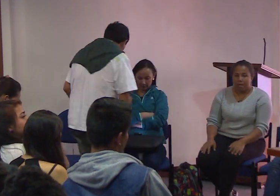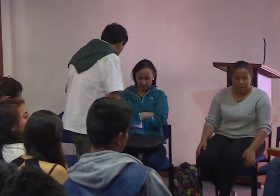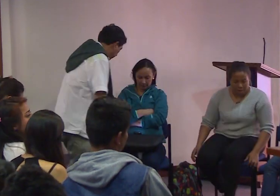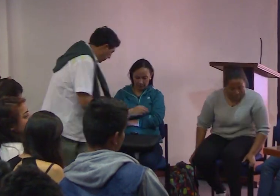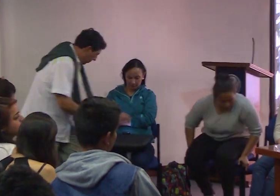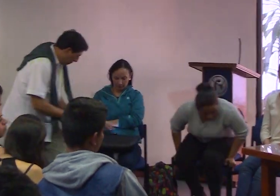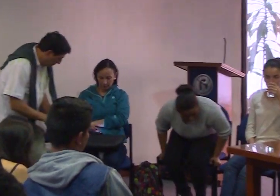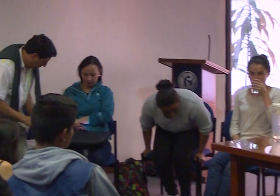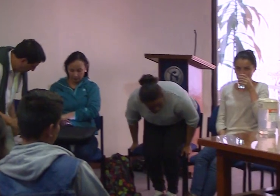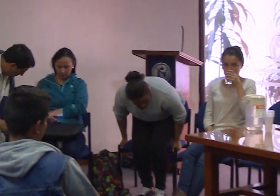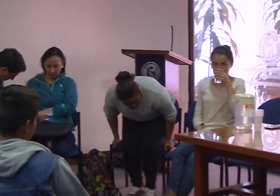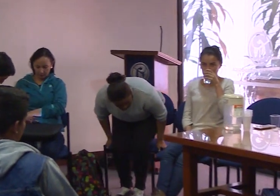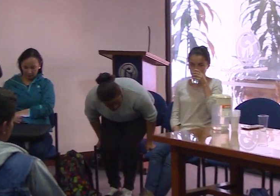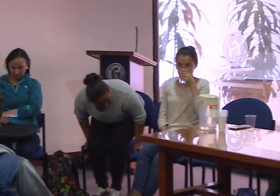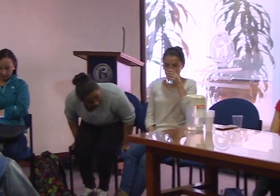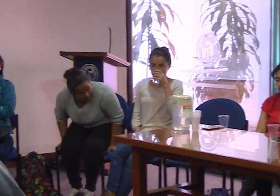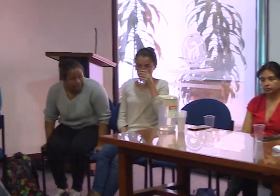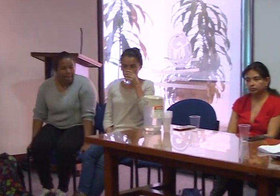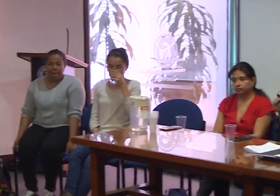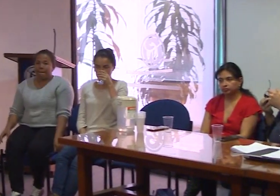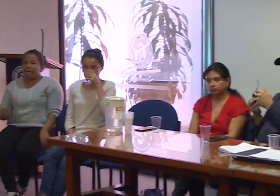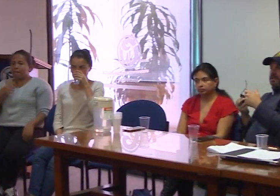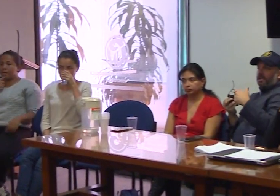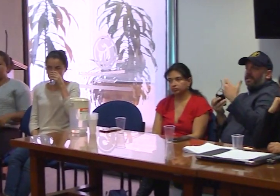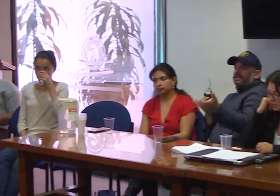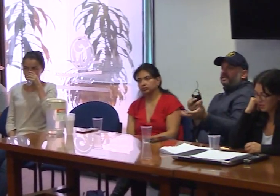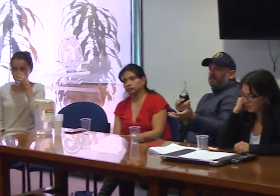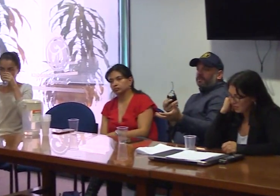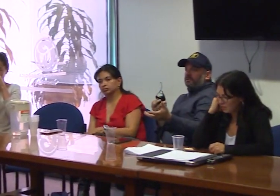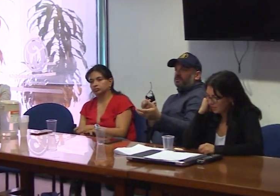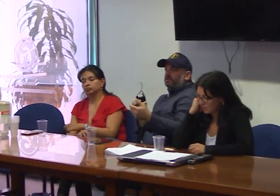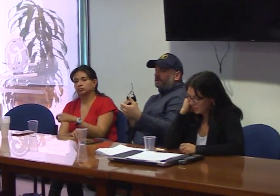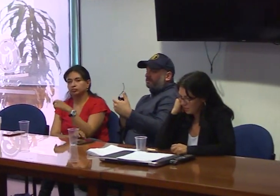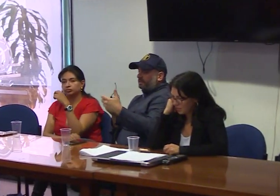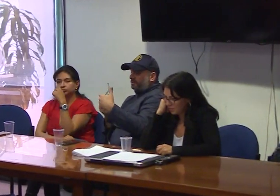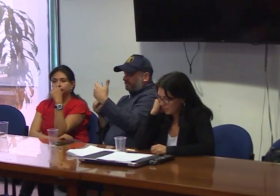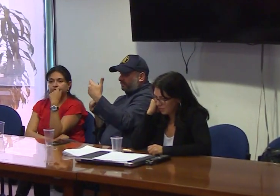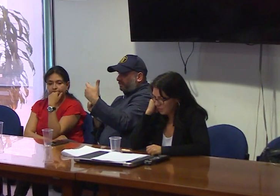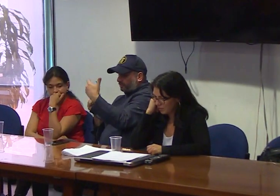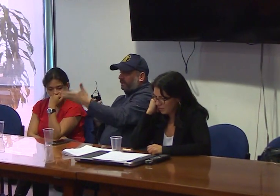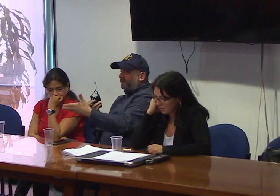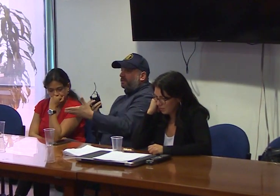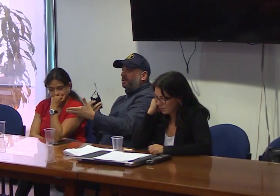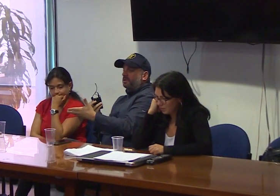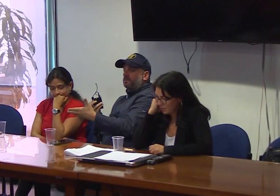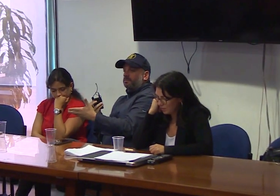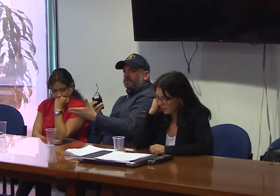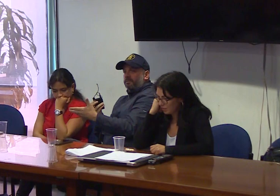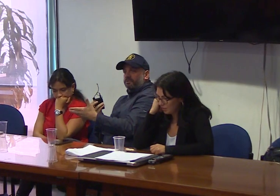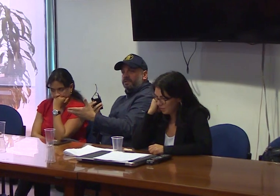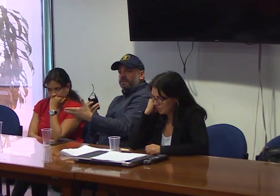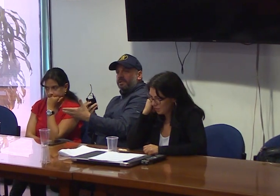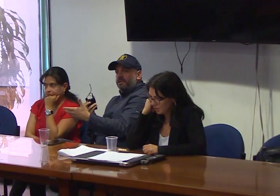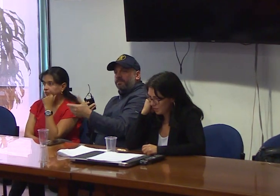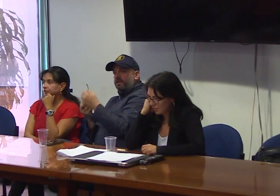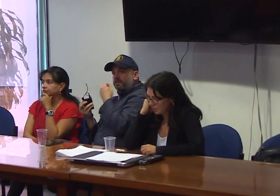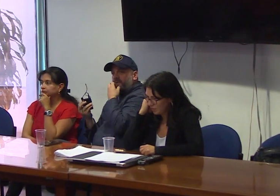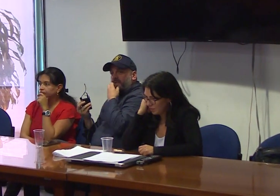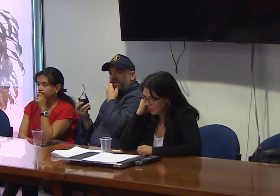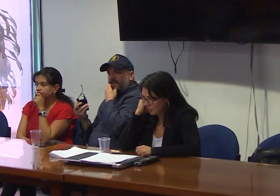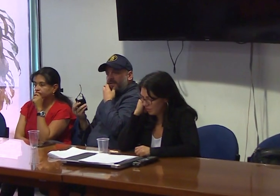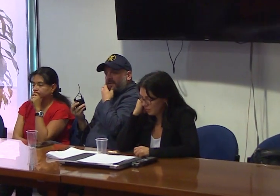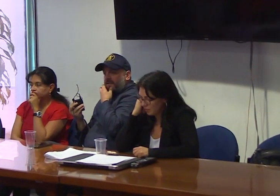No para terminar, sino para subrayar en este momento, y pues no solo hablando del posible